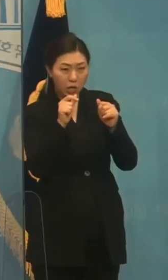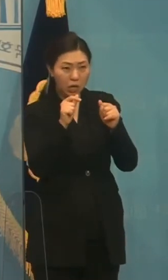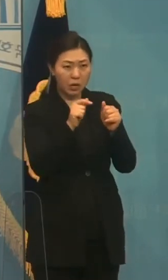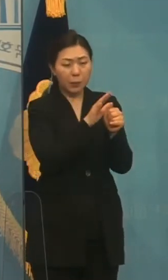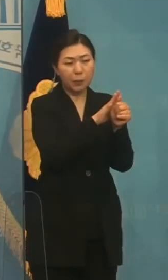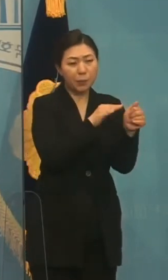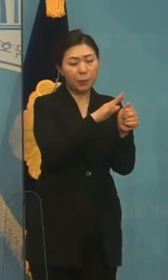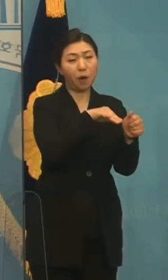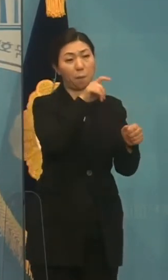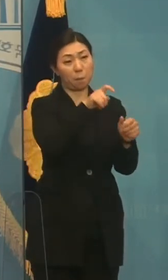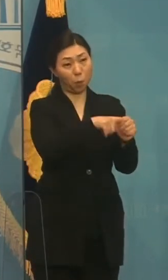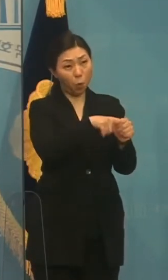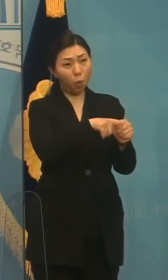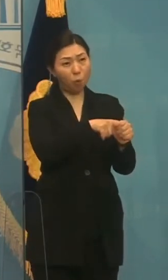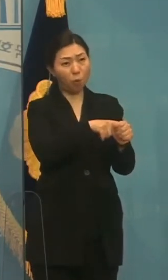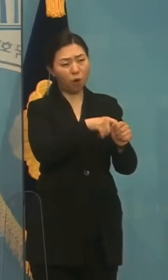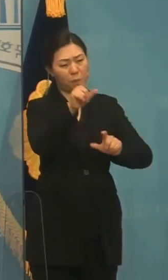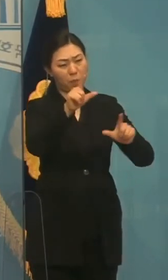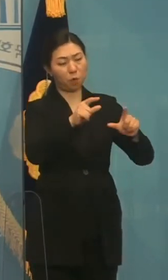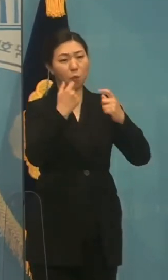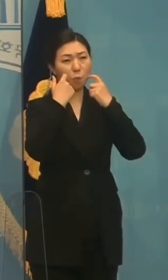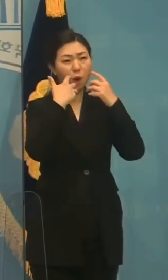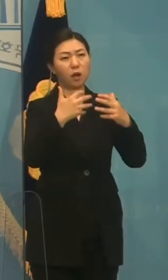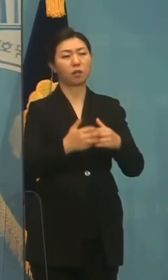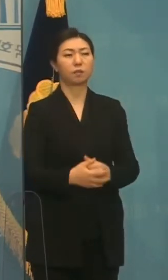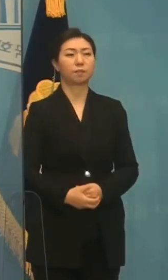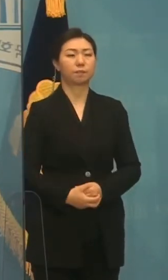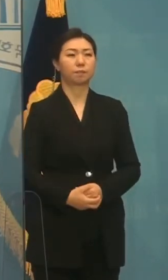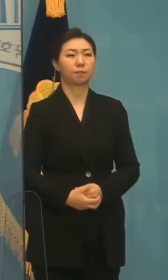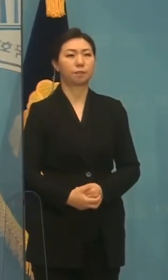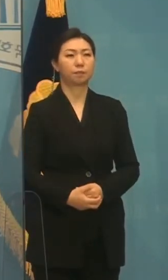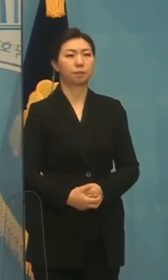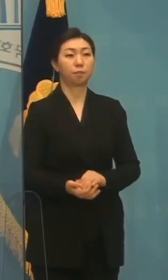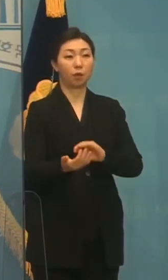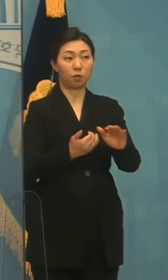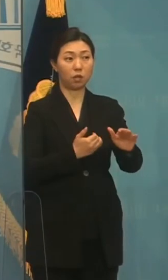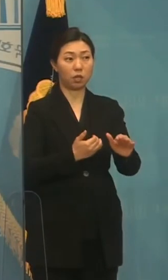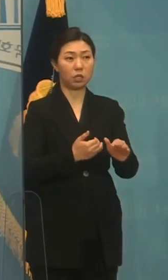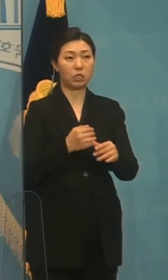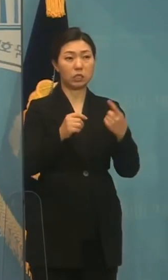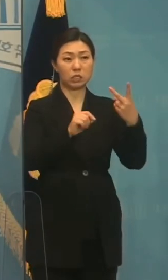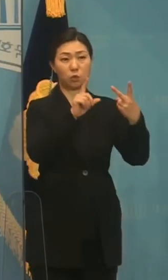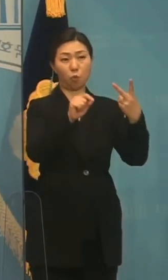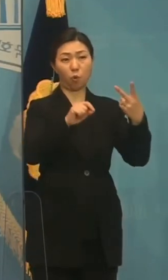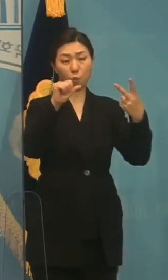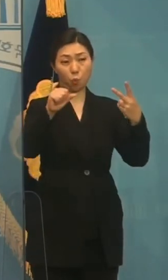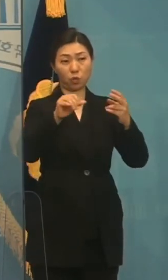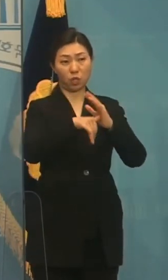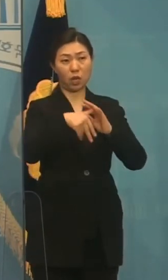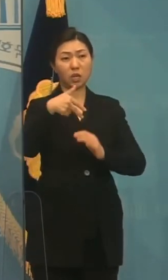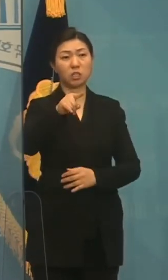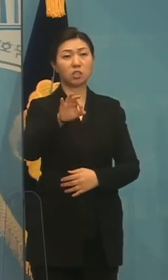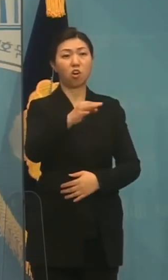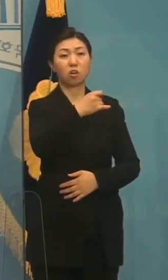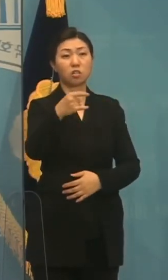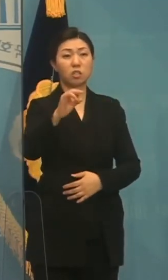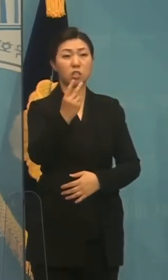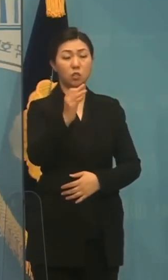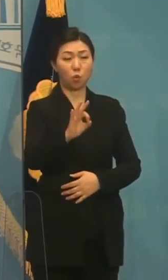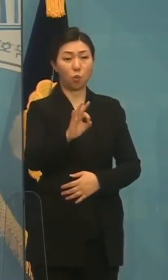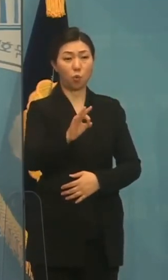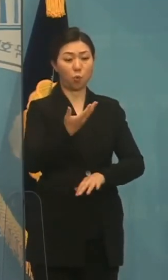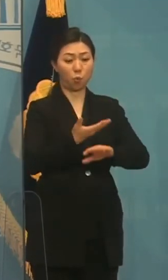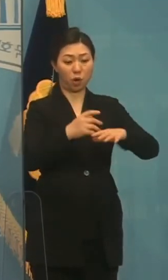사실을 적나라하게 보여준 사례입니다. 앞서 2월 5일 정기용 외교부 장관 후보자에